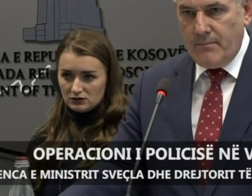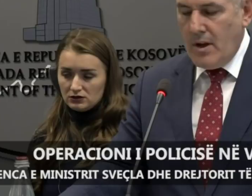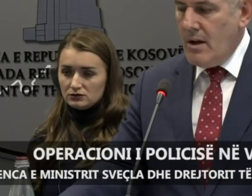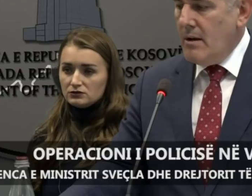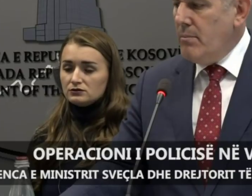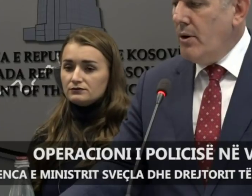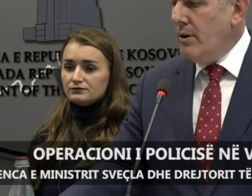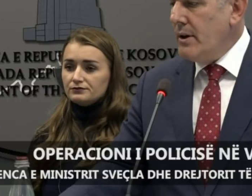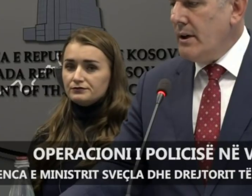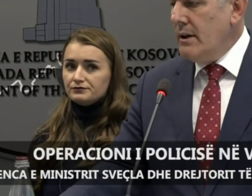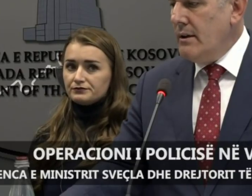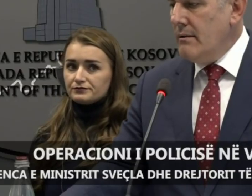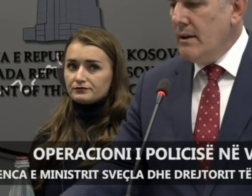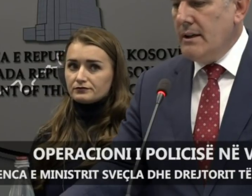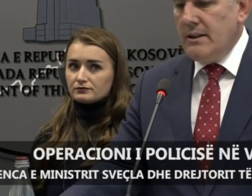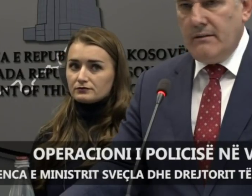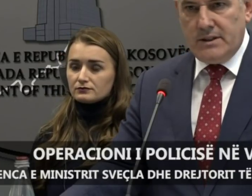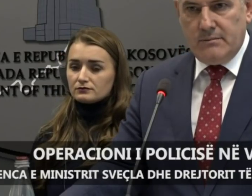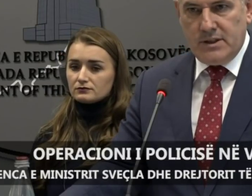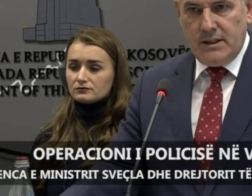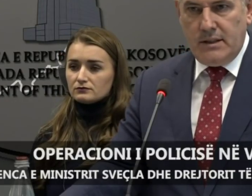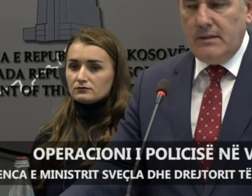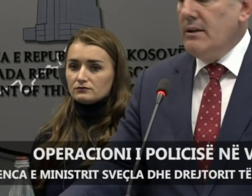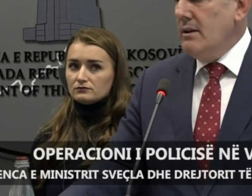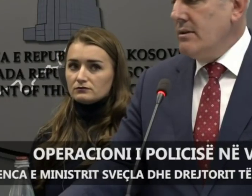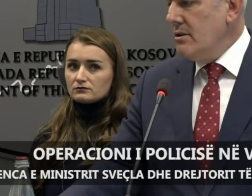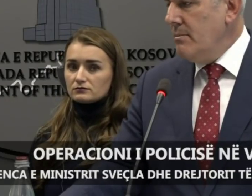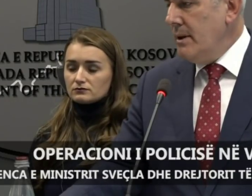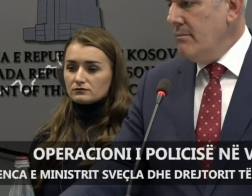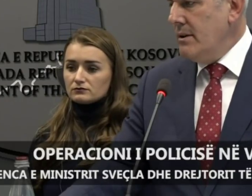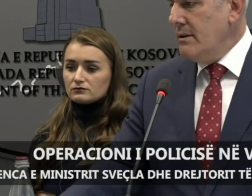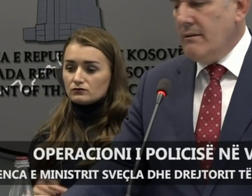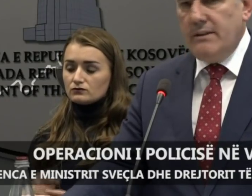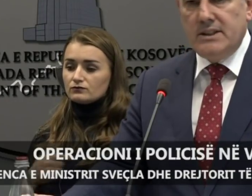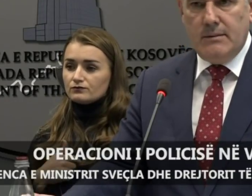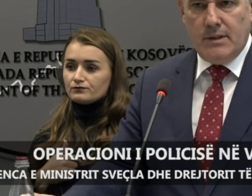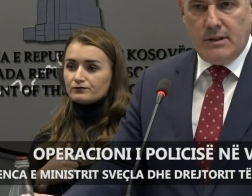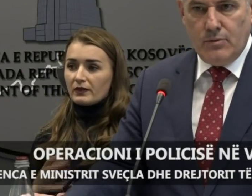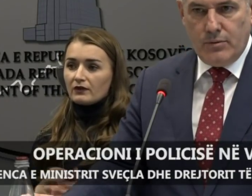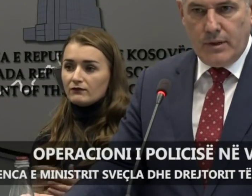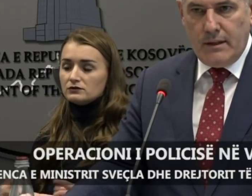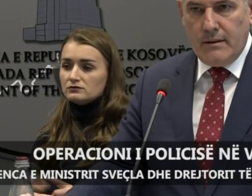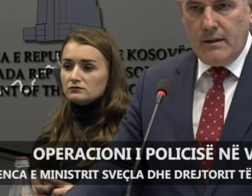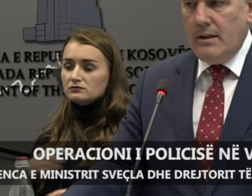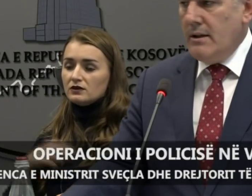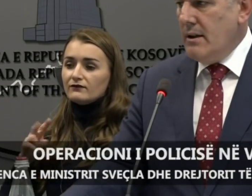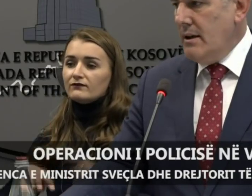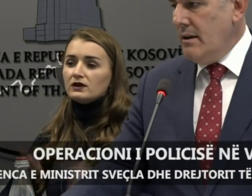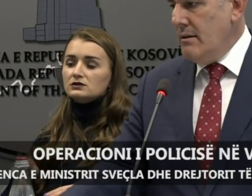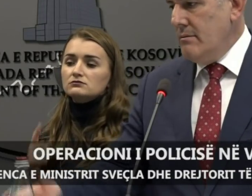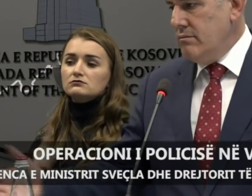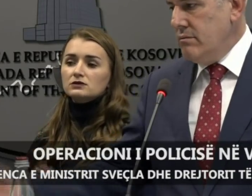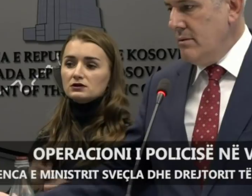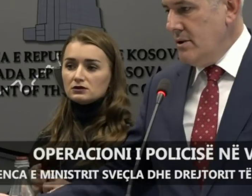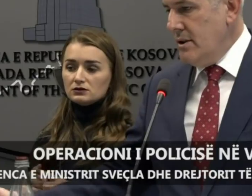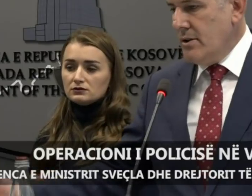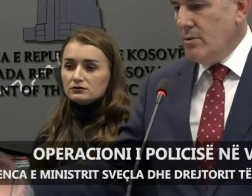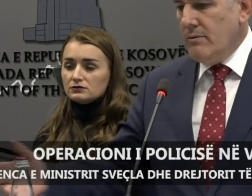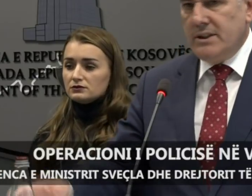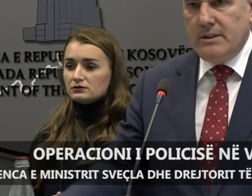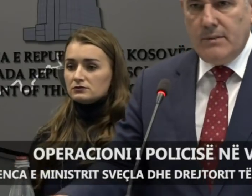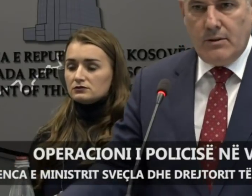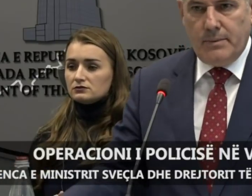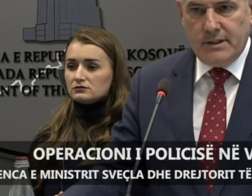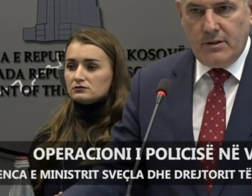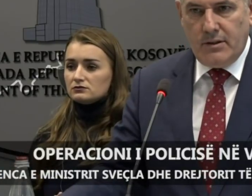atje, por ne në vazhdimësi dhe të bëjmë vlerësimet e duhura dhe në